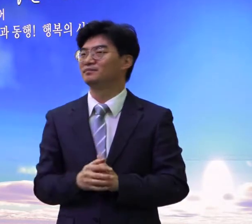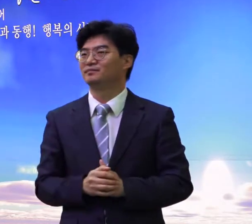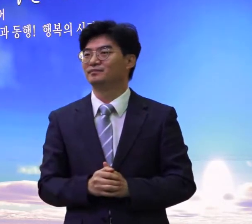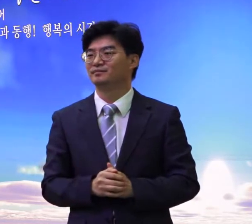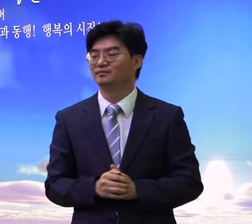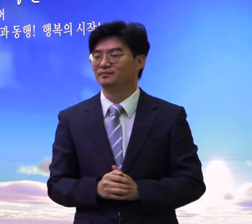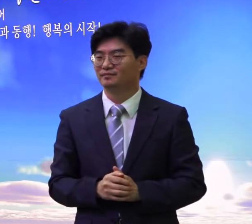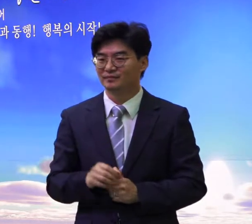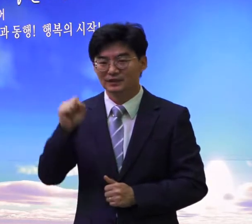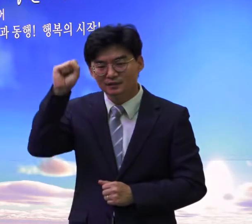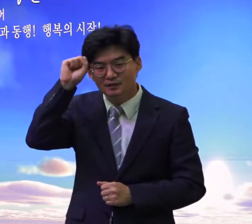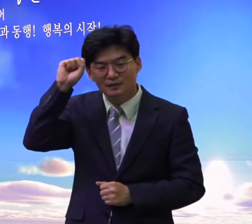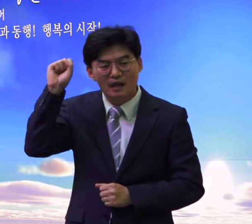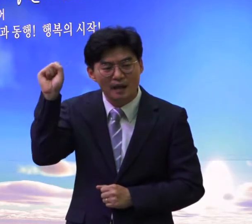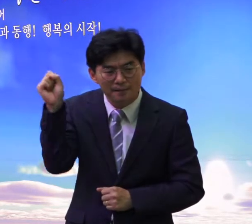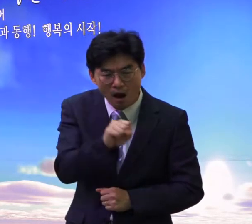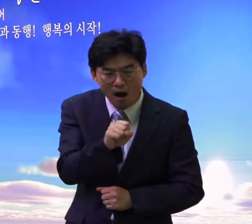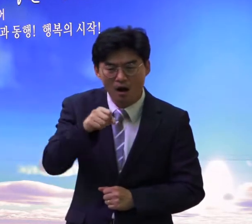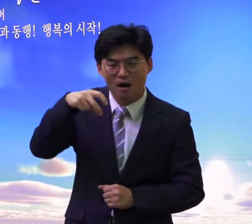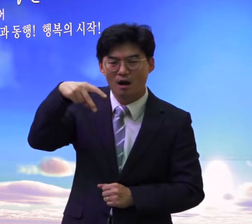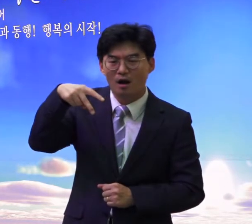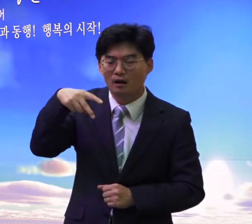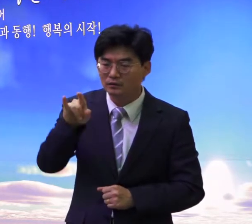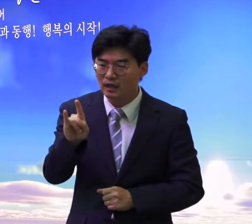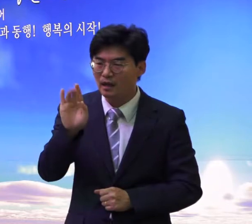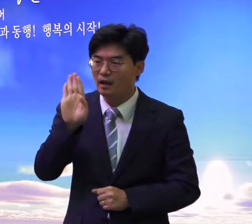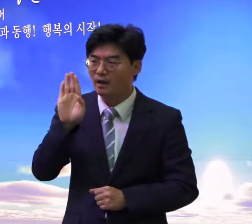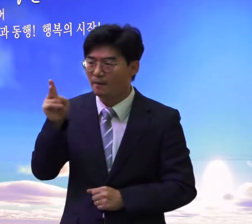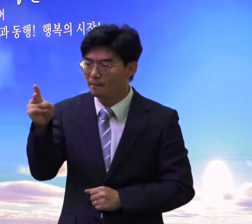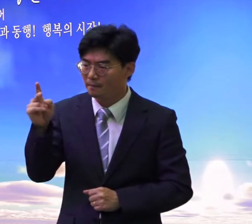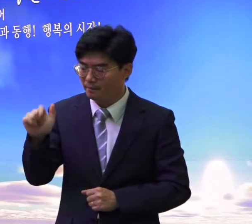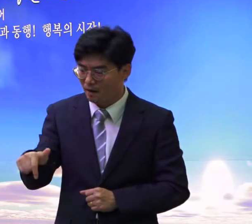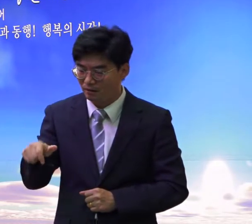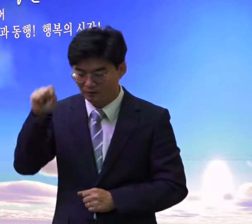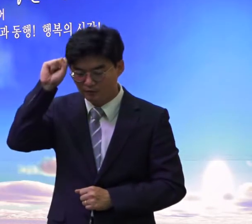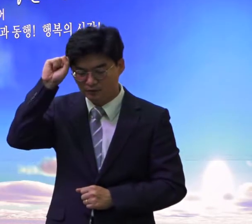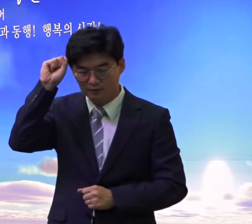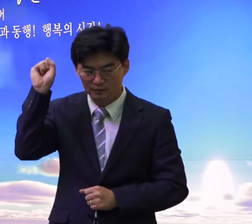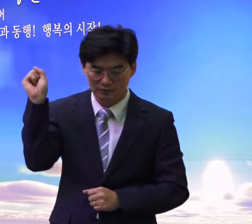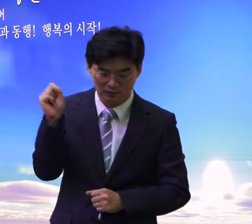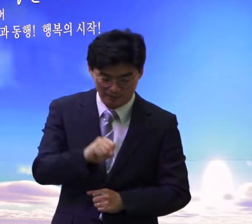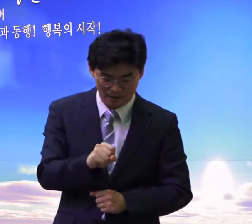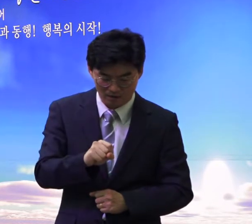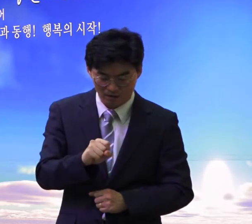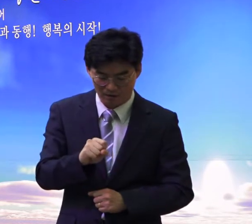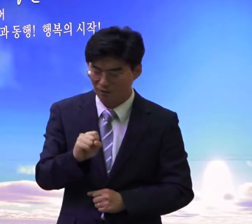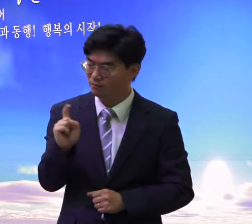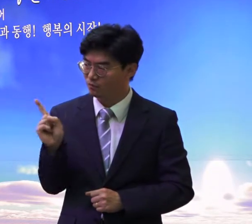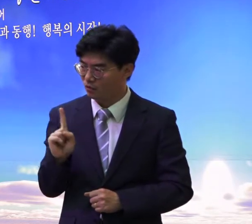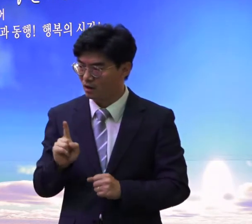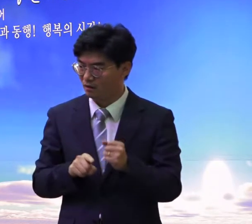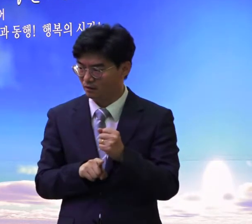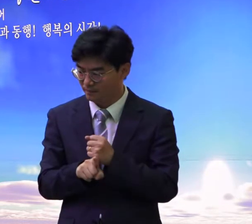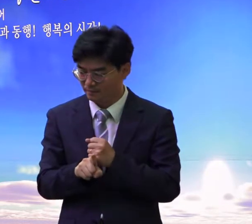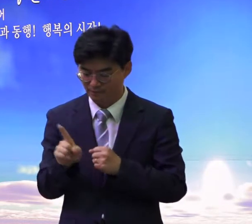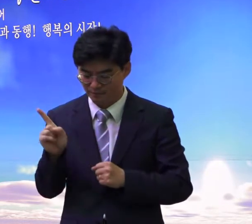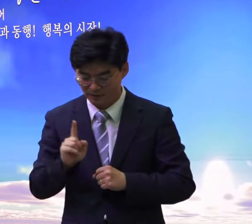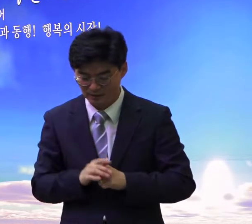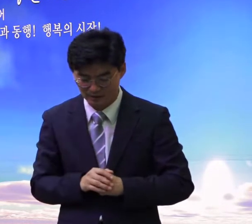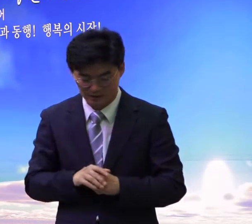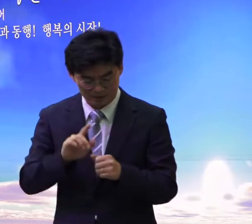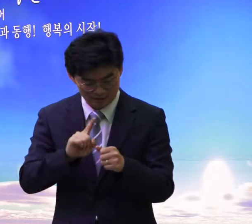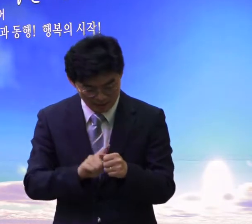우리가 생각하는 새벽은 어두운 밤이 지나고 때가 되면 변함없이 늘 오는 그 새벽이죠.